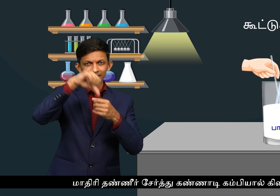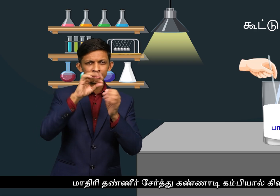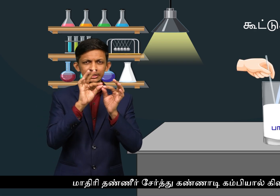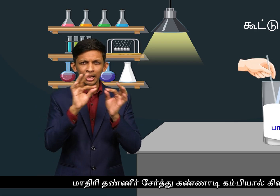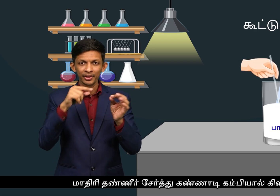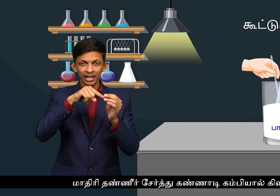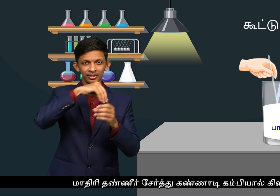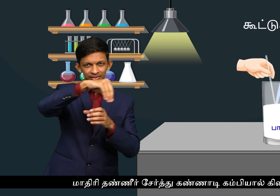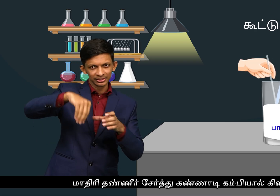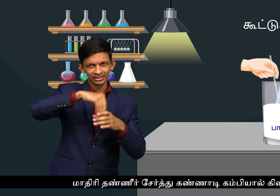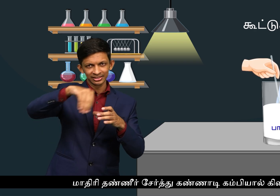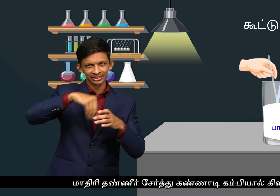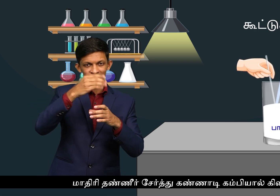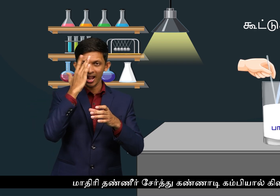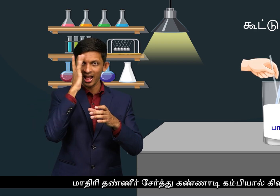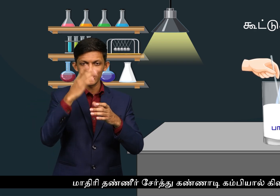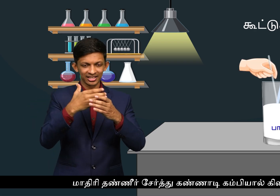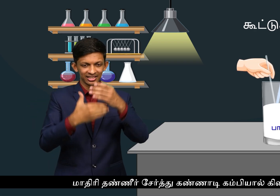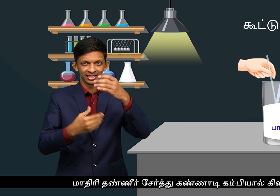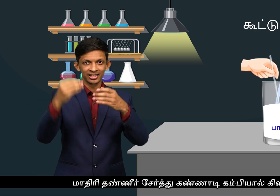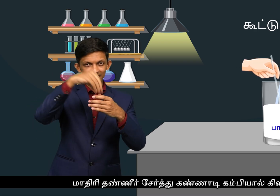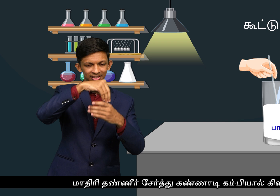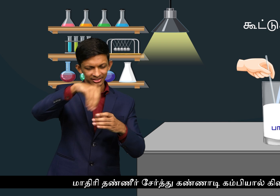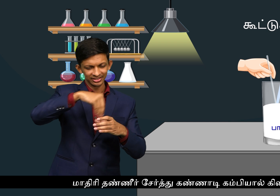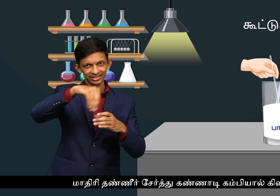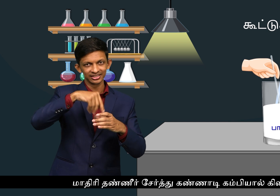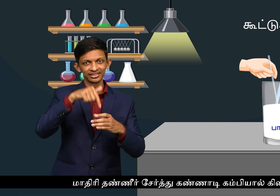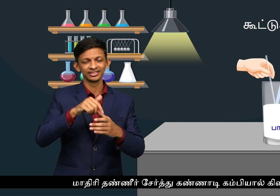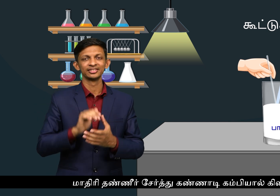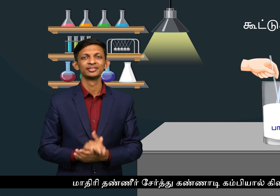மாதிரி தண்ணீர் சேர்த்து கண்ணாடி கம்பியில் கிளறவும்.